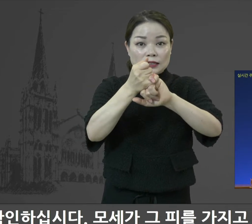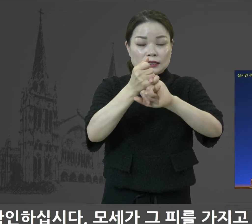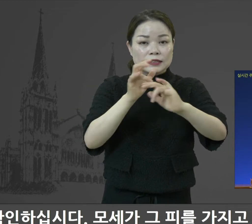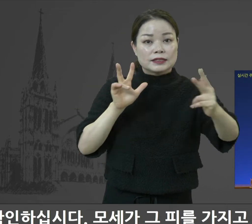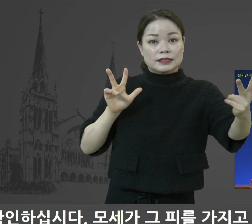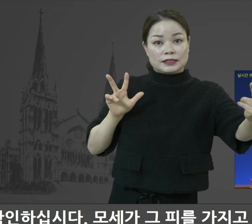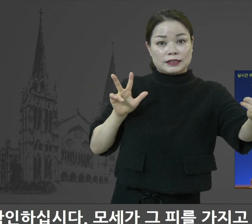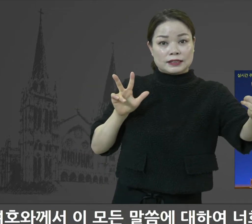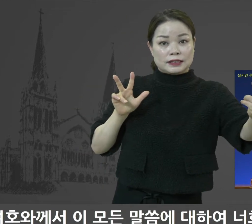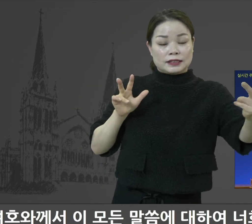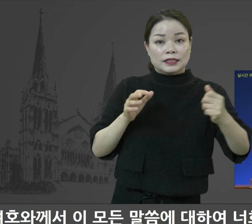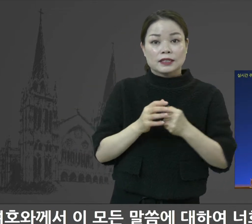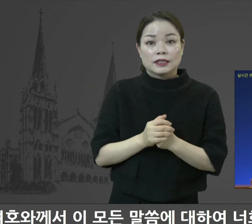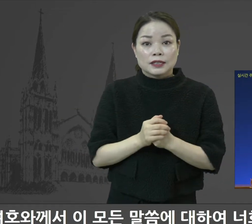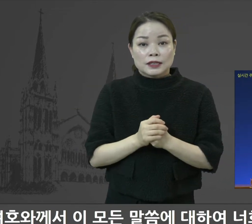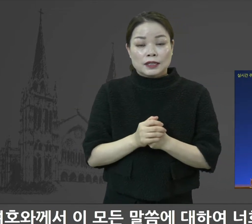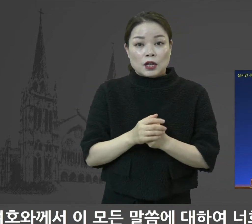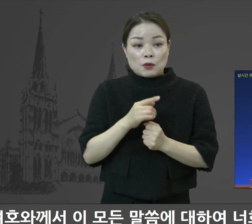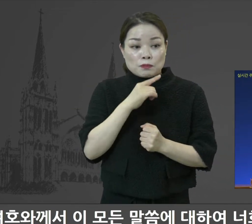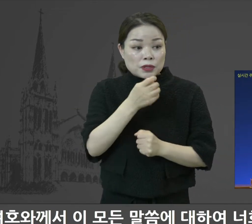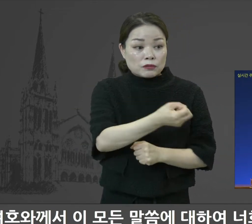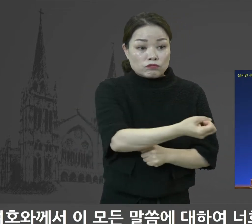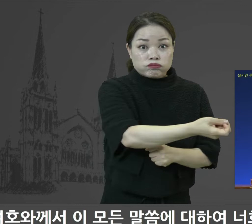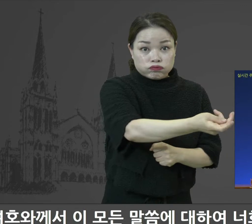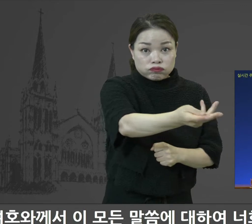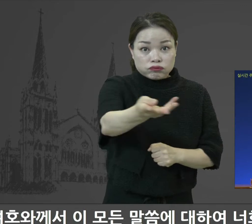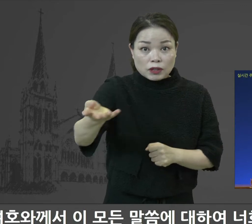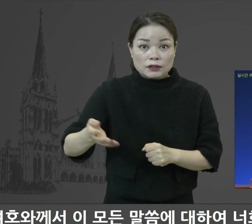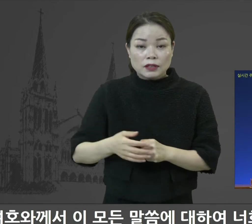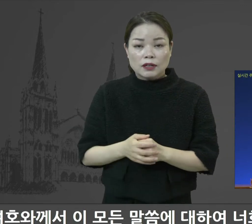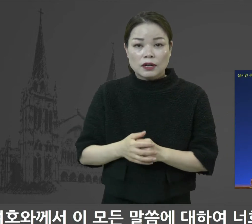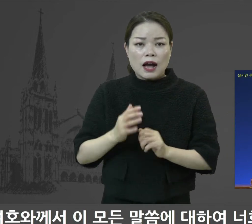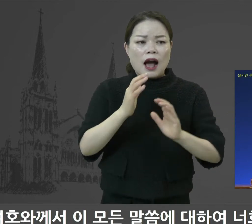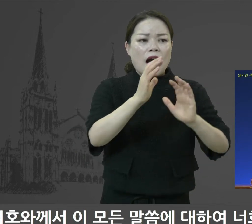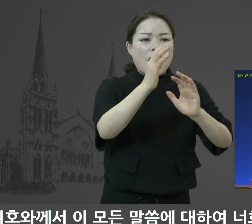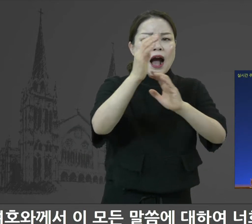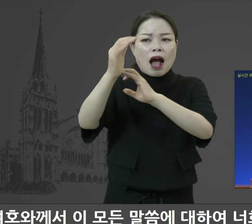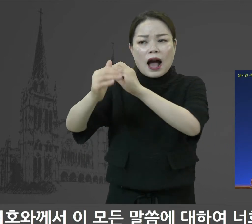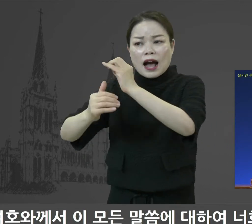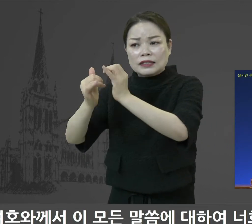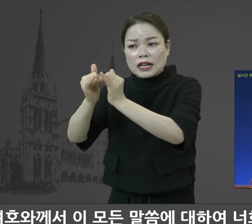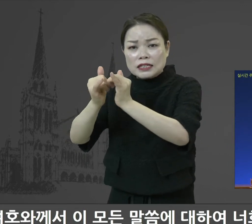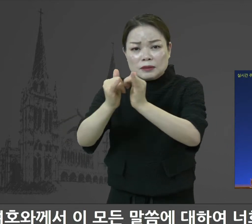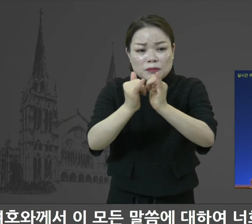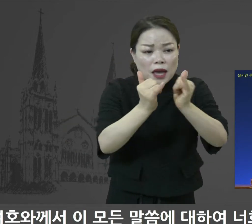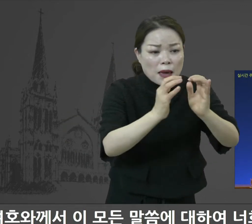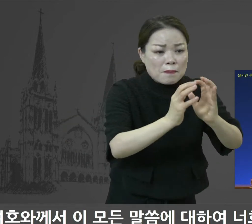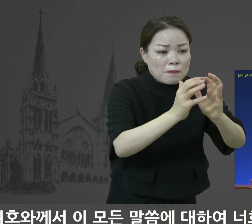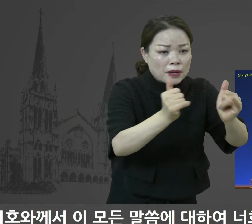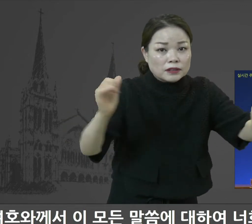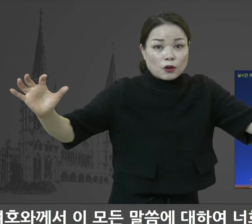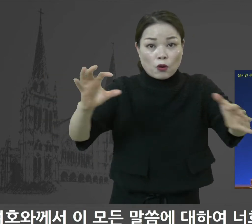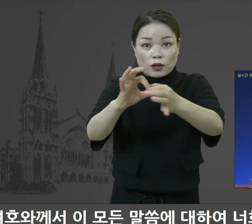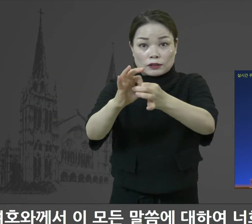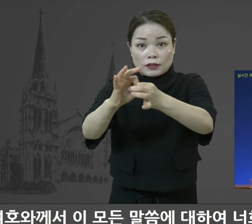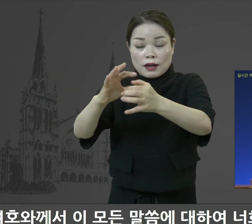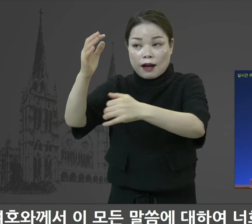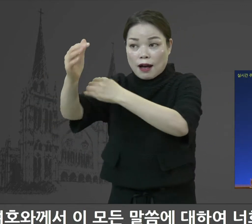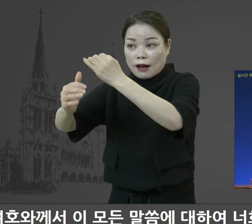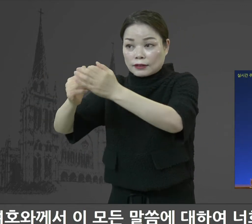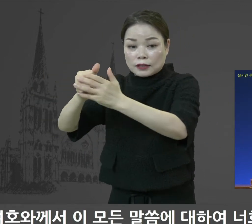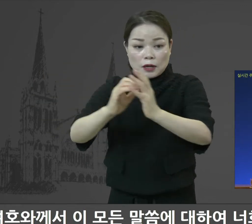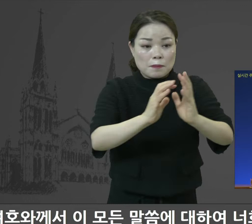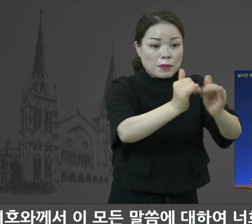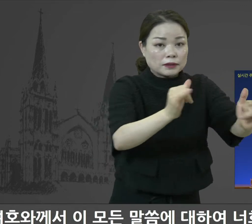언약의 피니라. 이 피를 뿌려서 하나님의 백성과 하나님을 결속시키는 겁니다. 하나님의